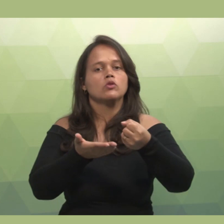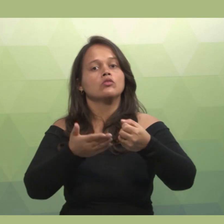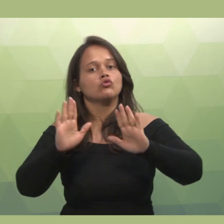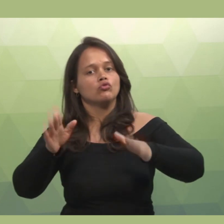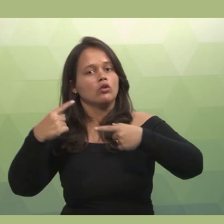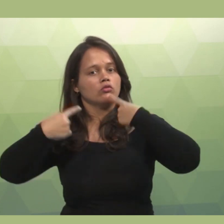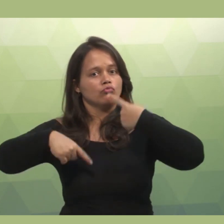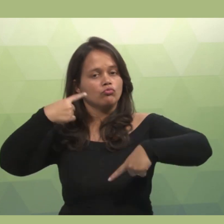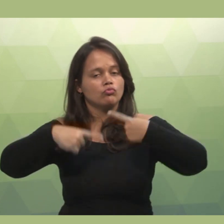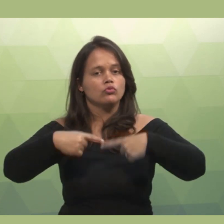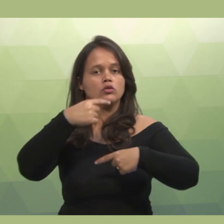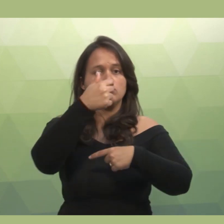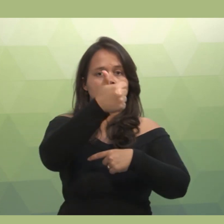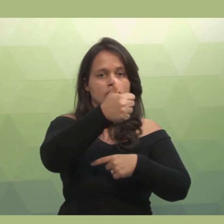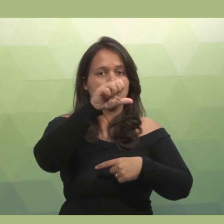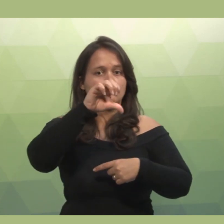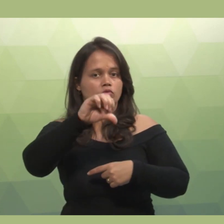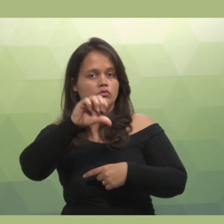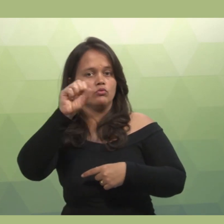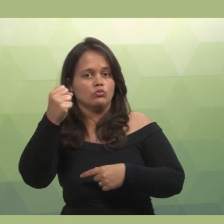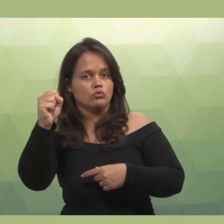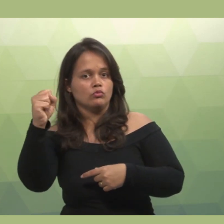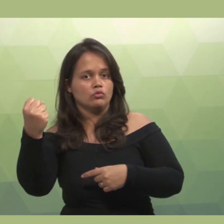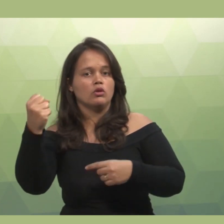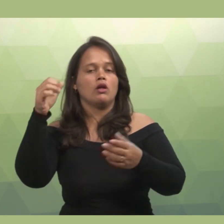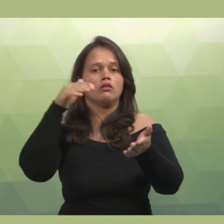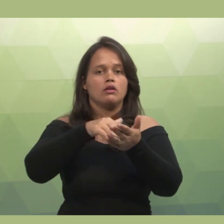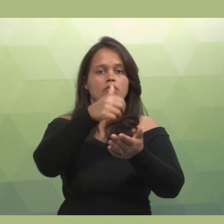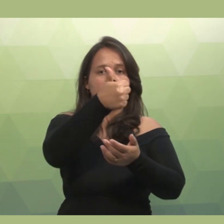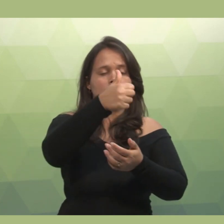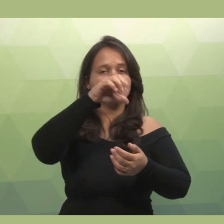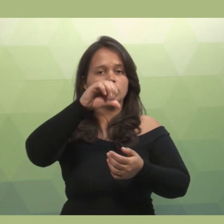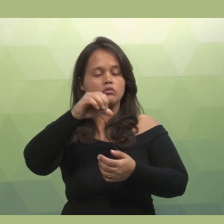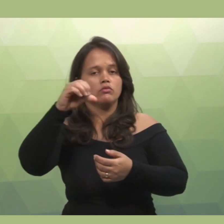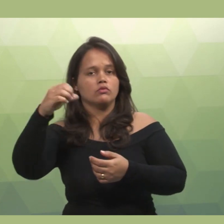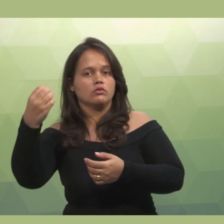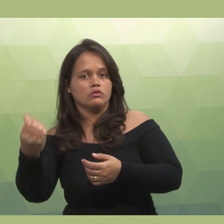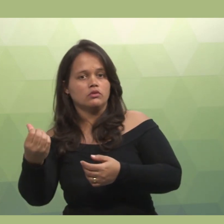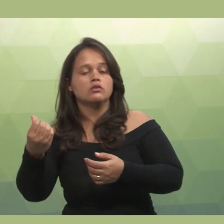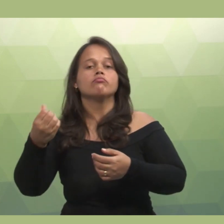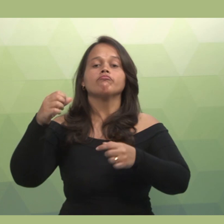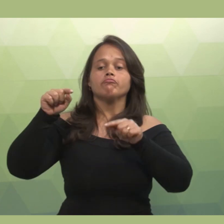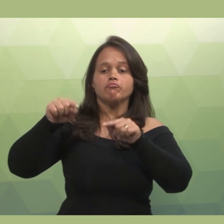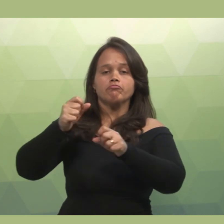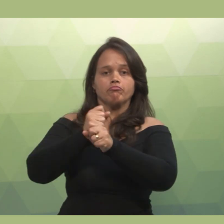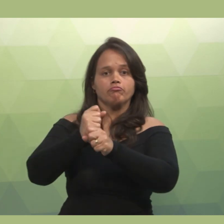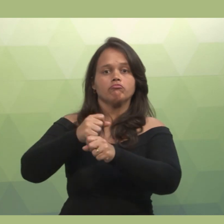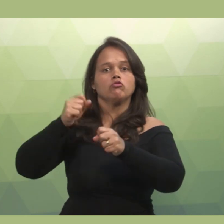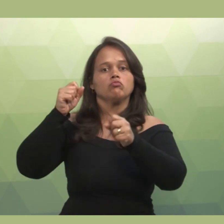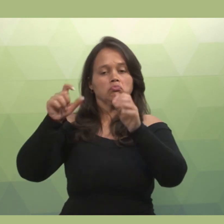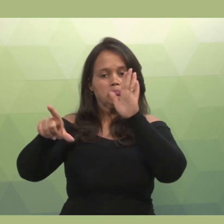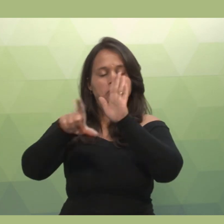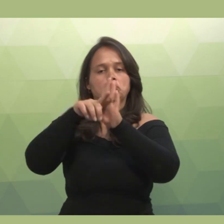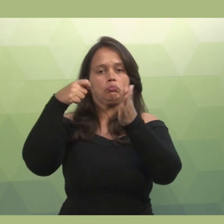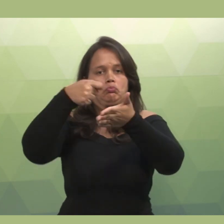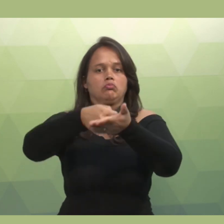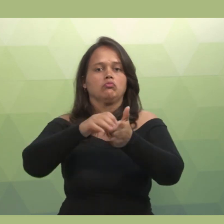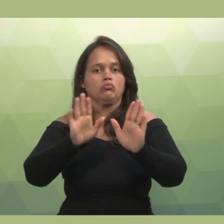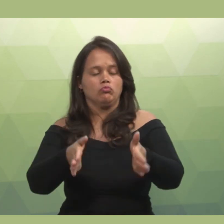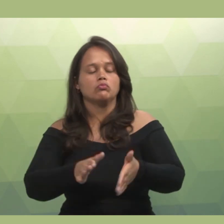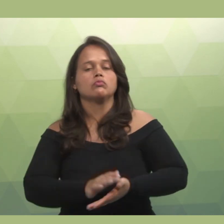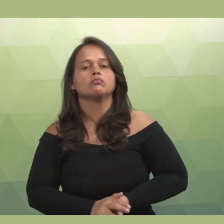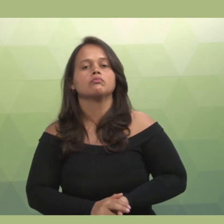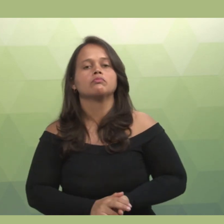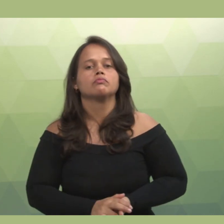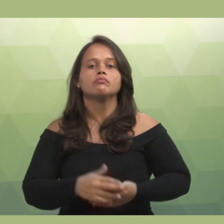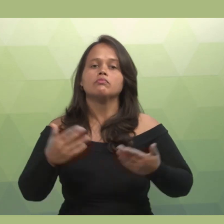1988 até 1996 e em 1996 foi sancionada. Essa lei, então, é a maior lei que